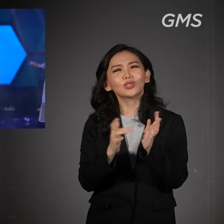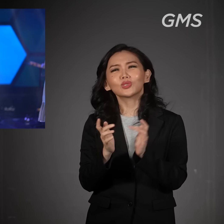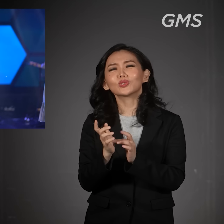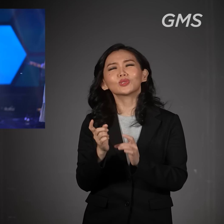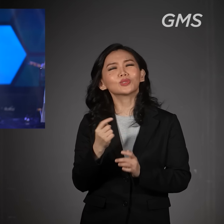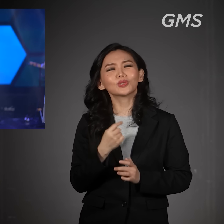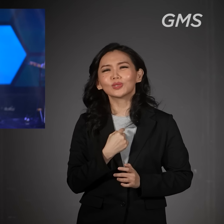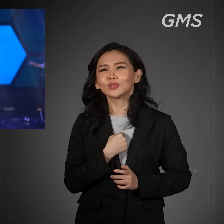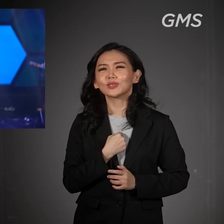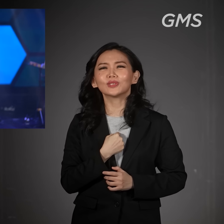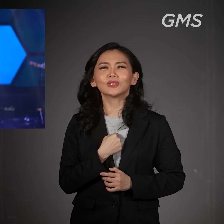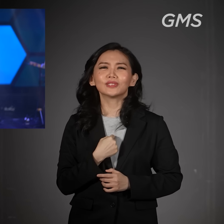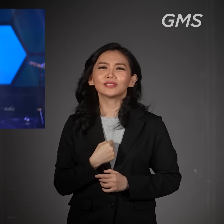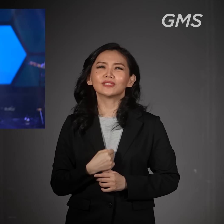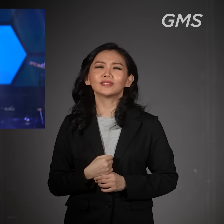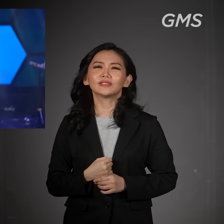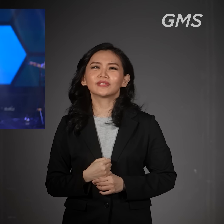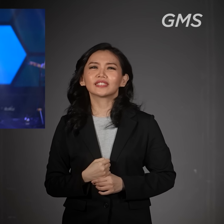Yesusku,